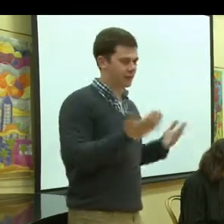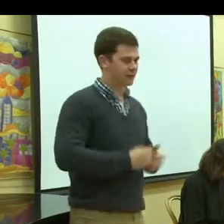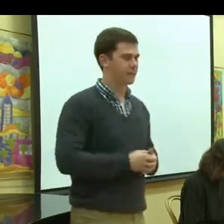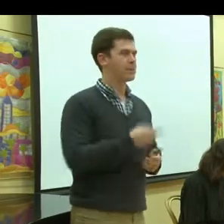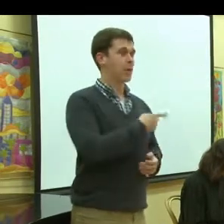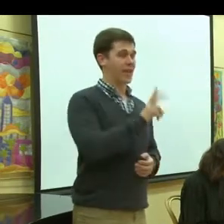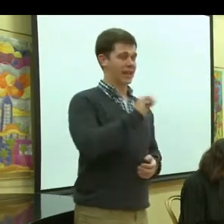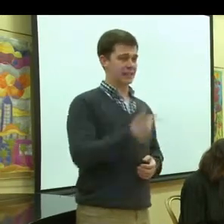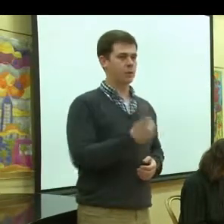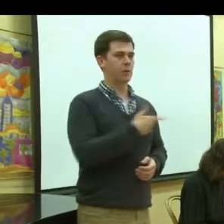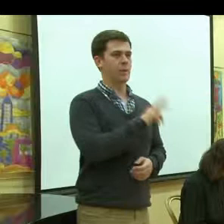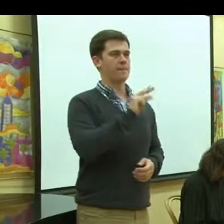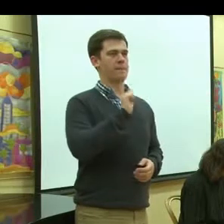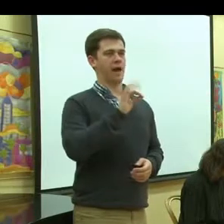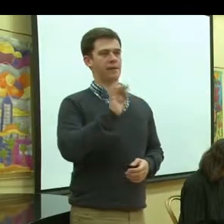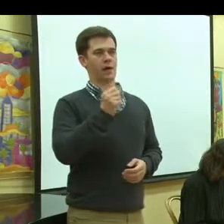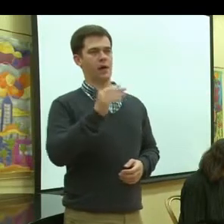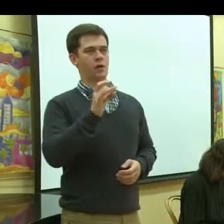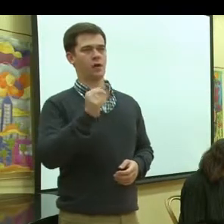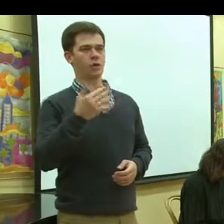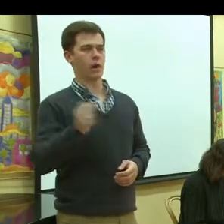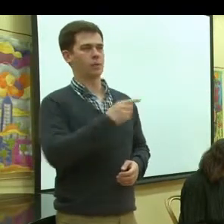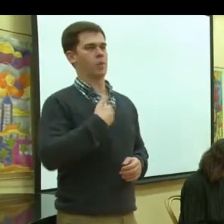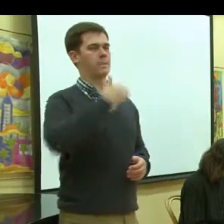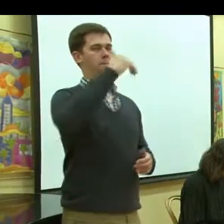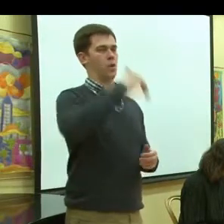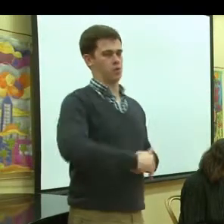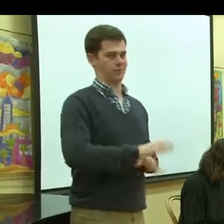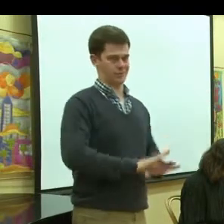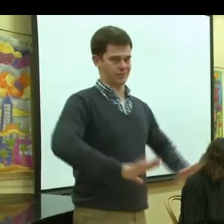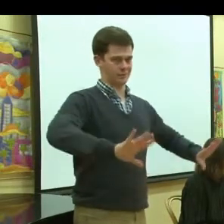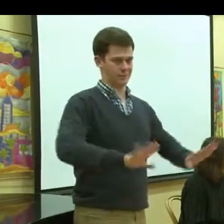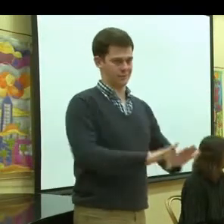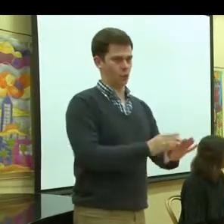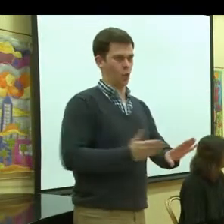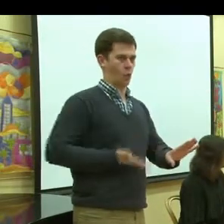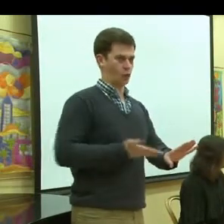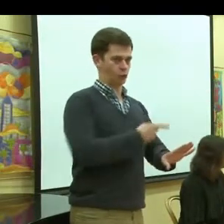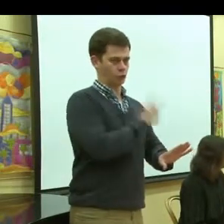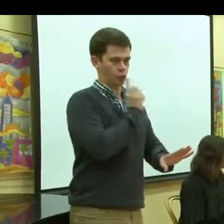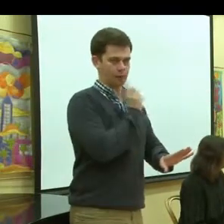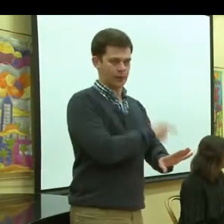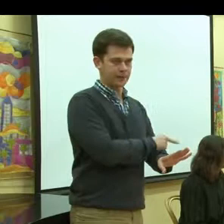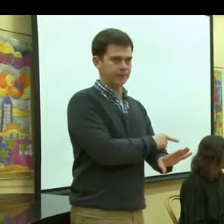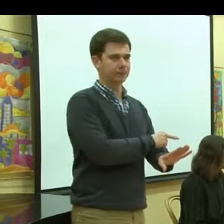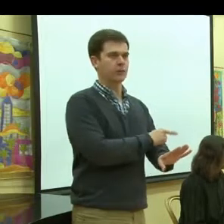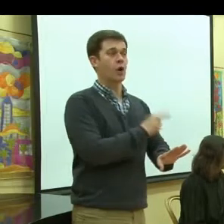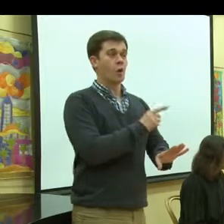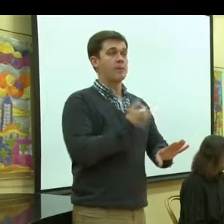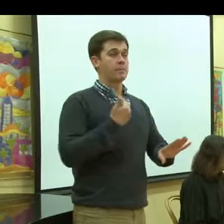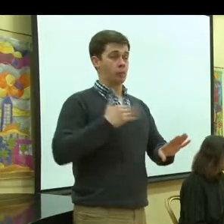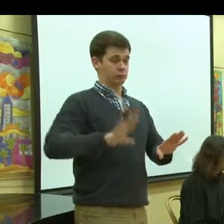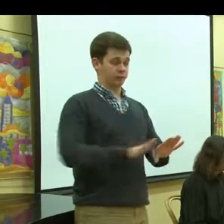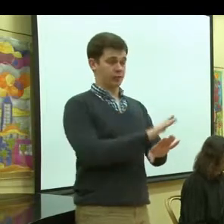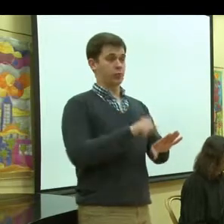pejzażowo. Christian urodził się w Patagonii, to jest południe Argentyny. Desde la puerta de mi casa hasta la... I tak,